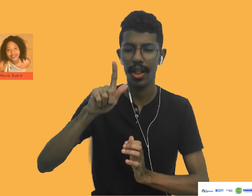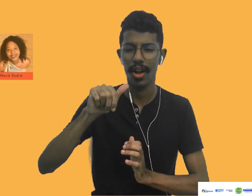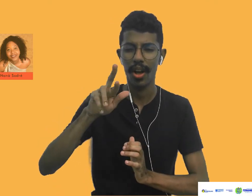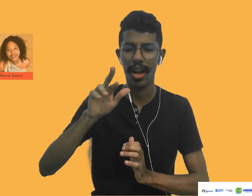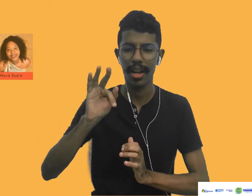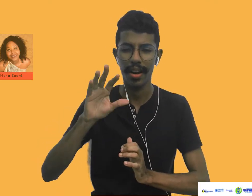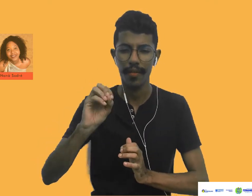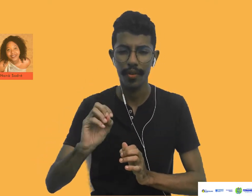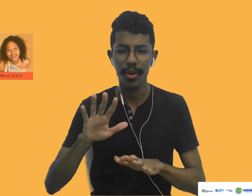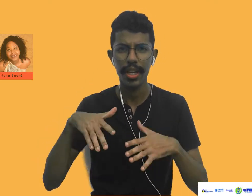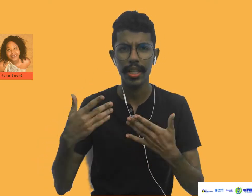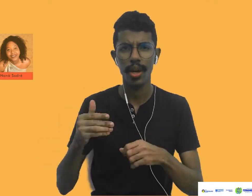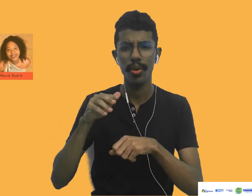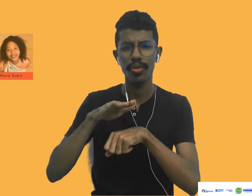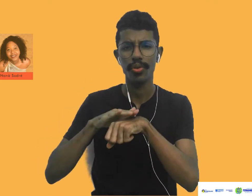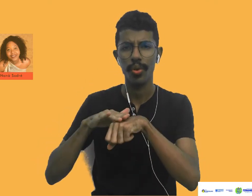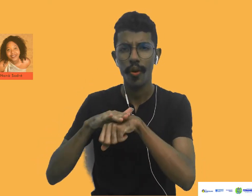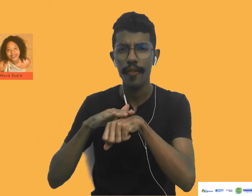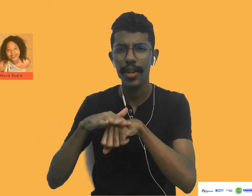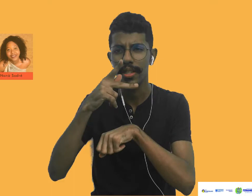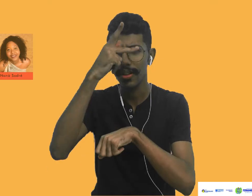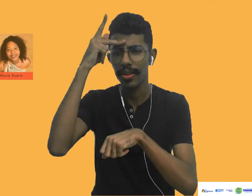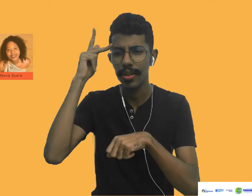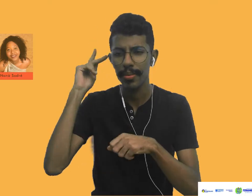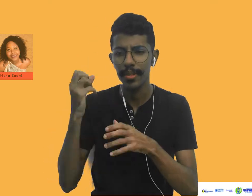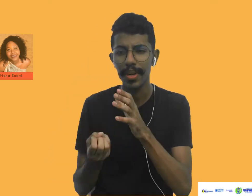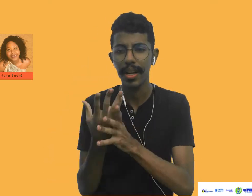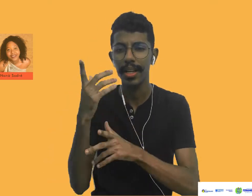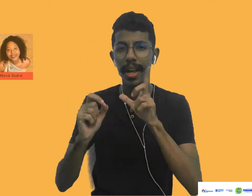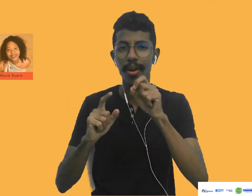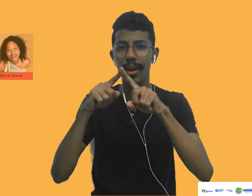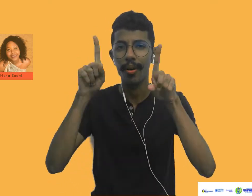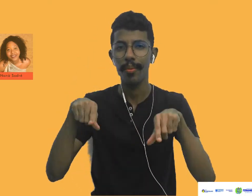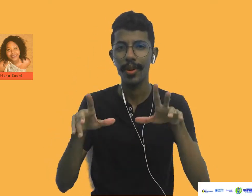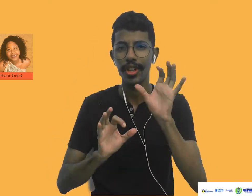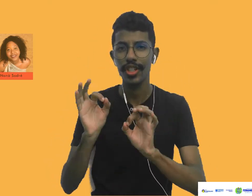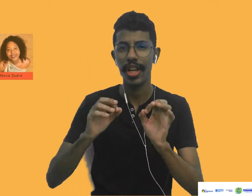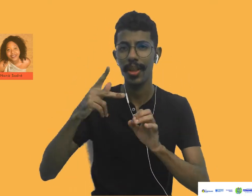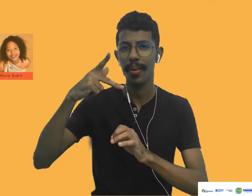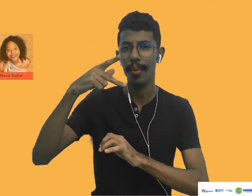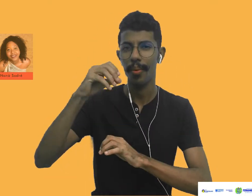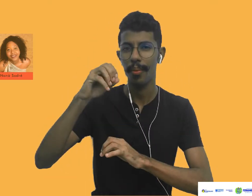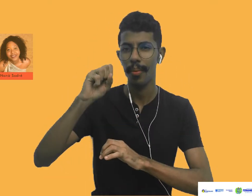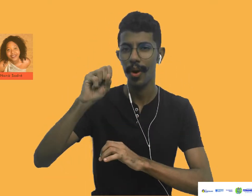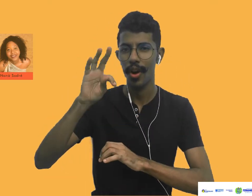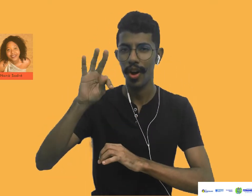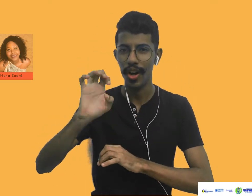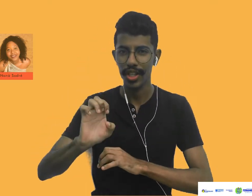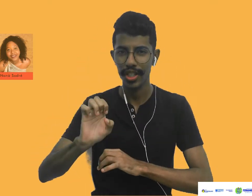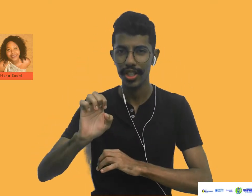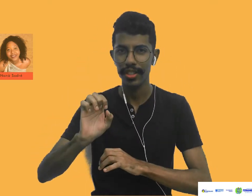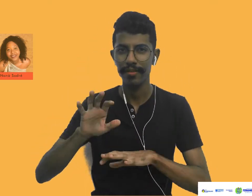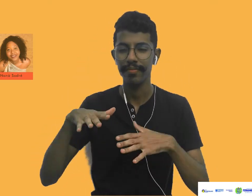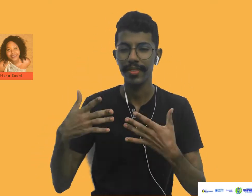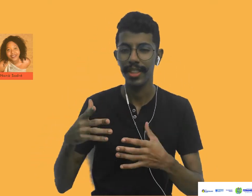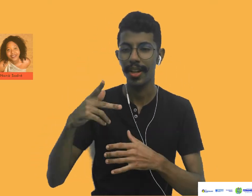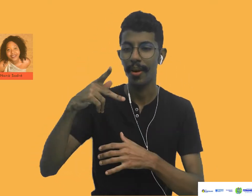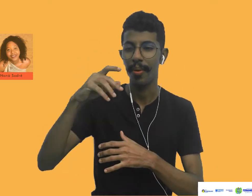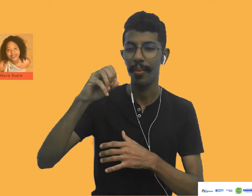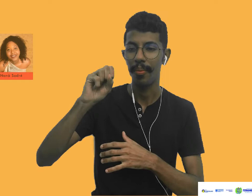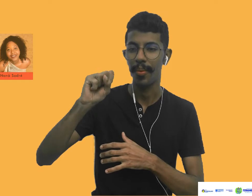chamei Noah e Isabela para criarmos o Post. O Post nasceu ali no Teatro Joaquim Cardoso, na